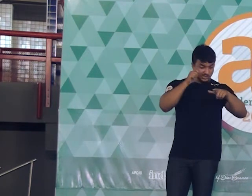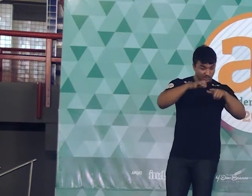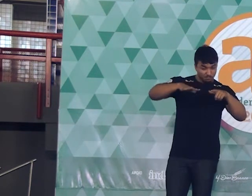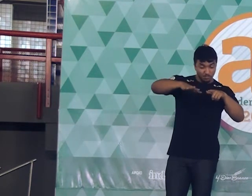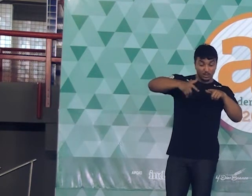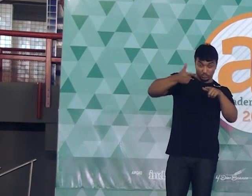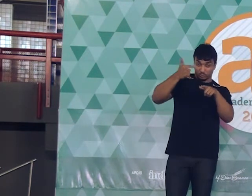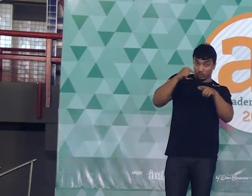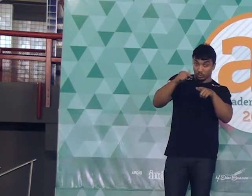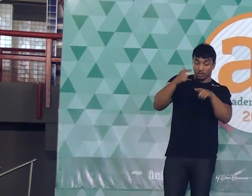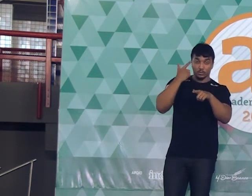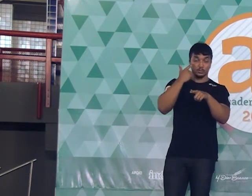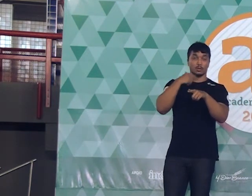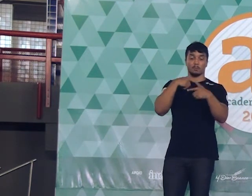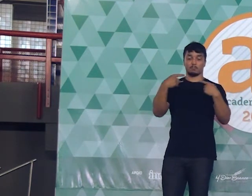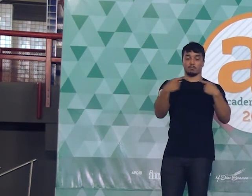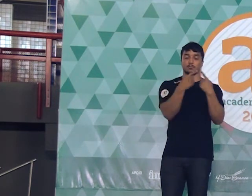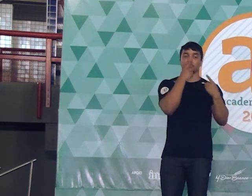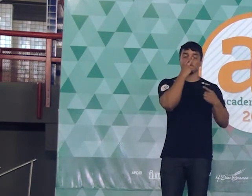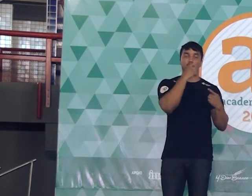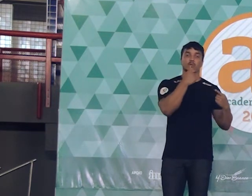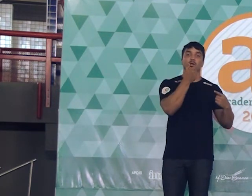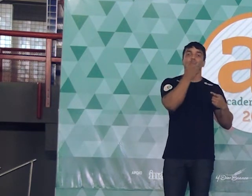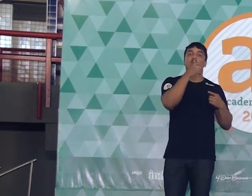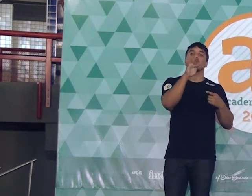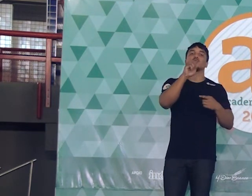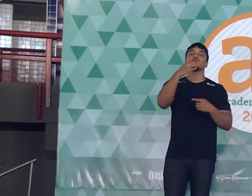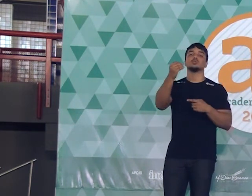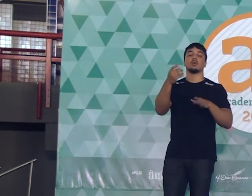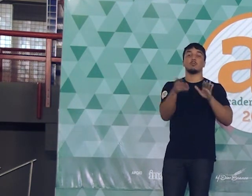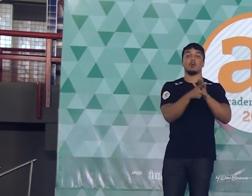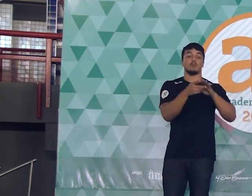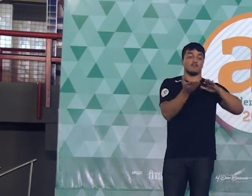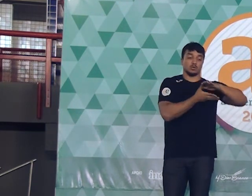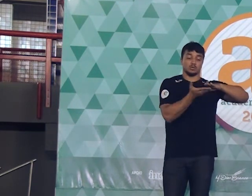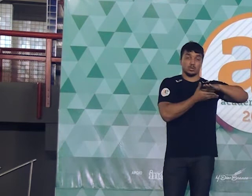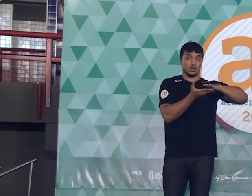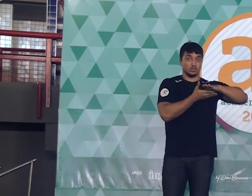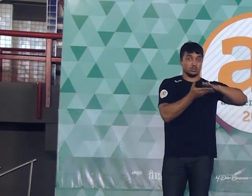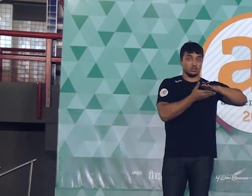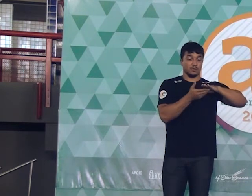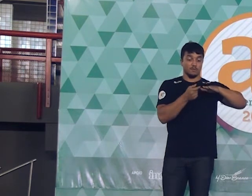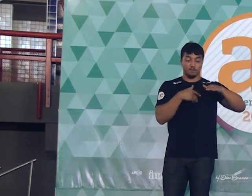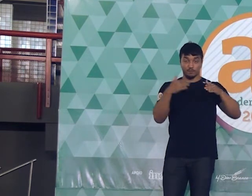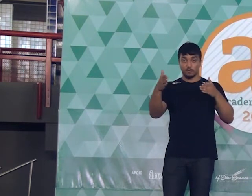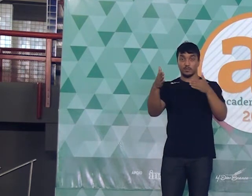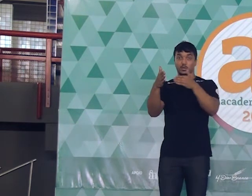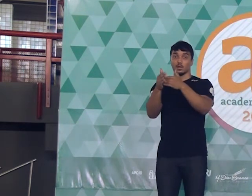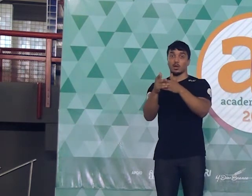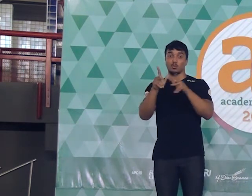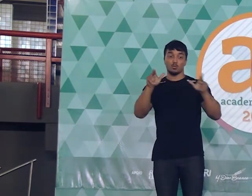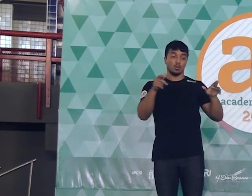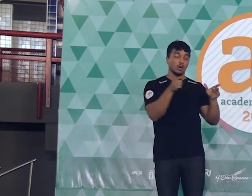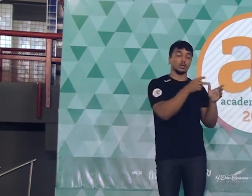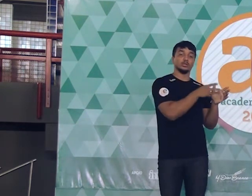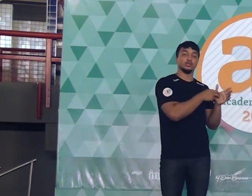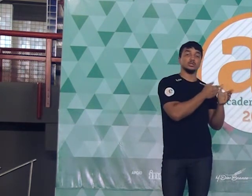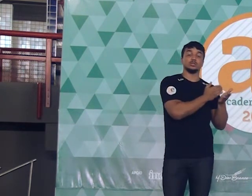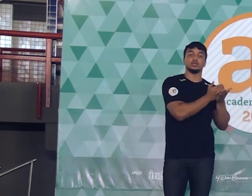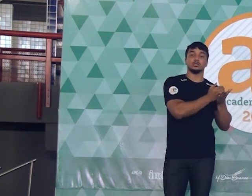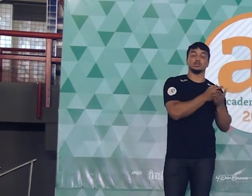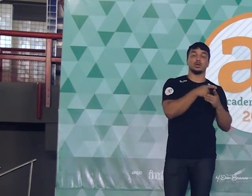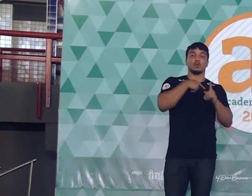não te dá espaço, você vai resolver pela função da velocidade. Velocidade final igual a velocidade inicial